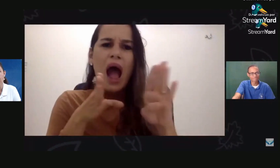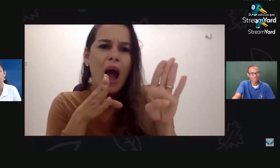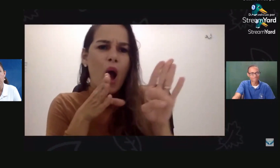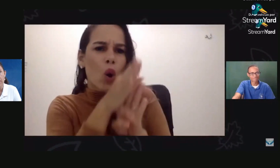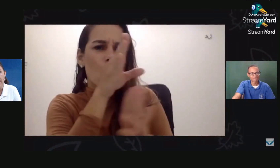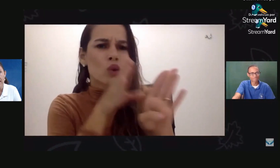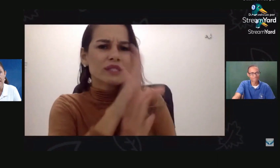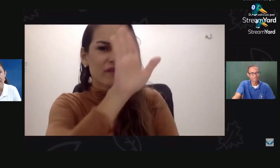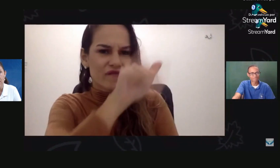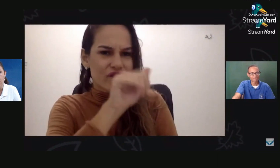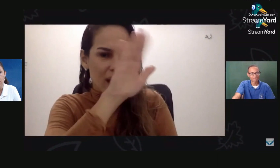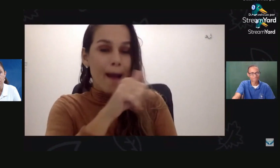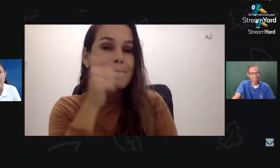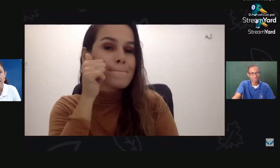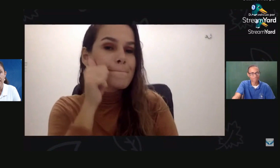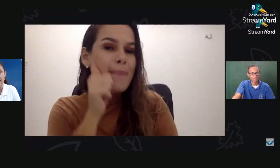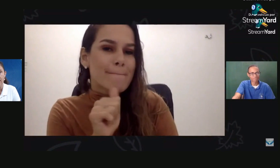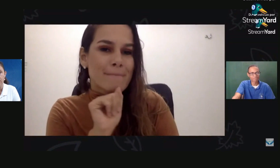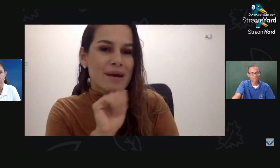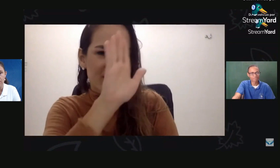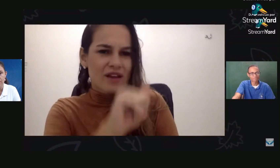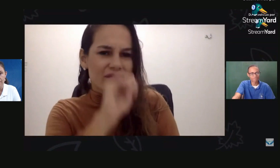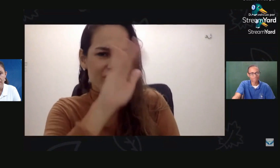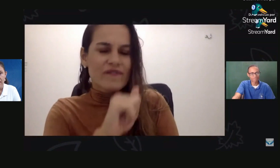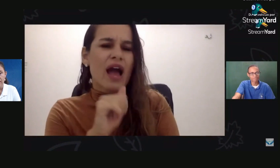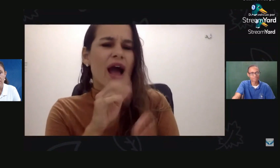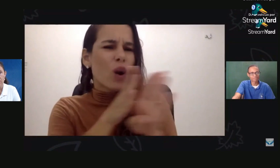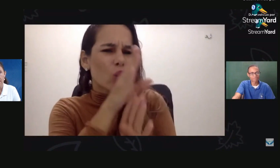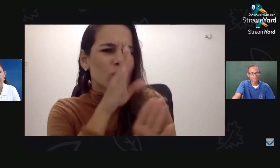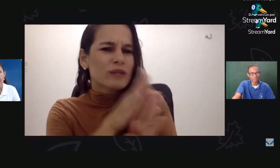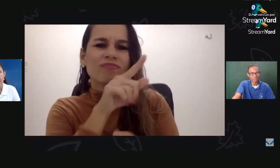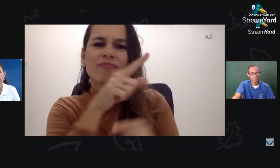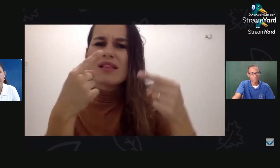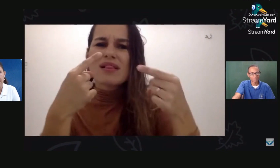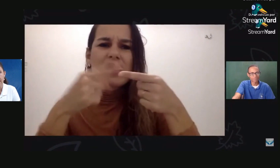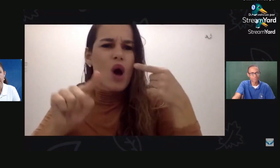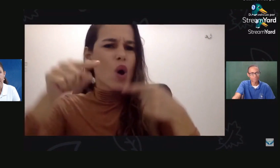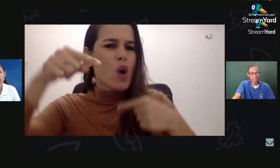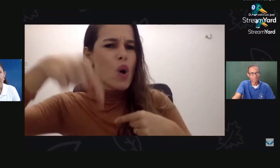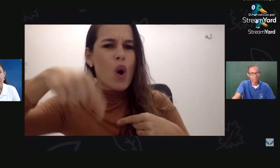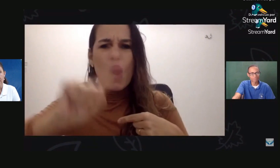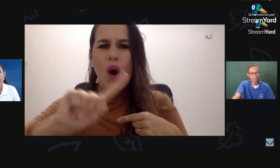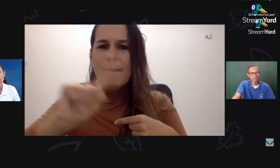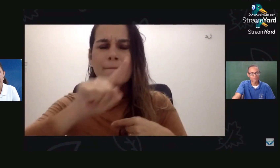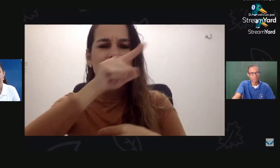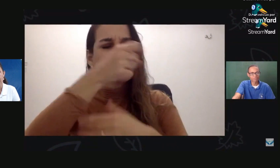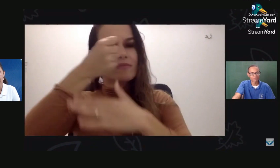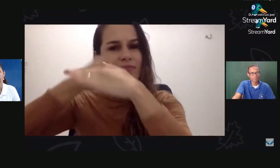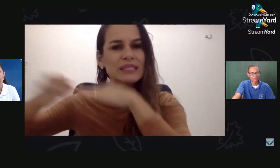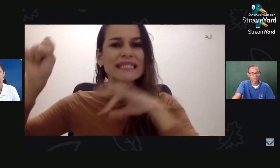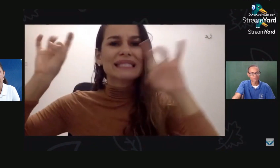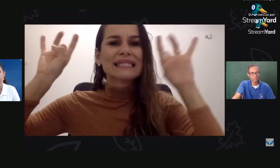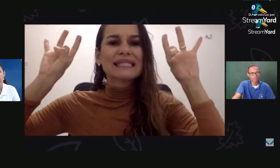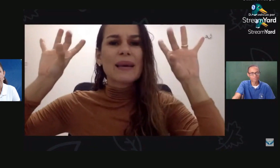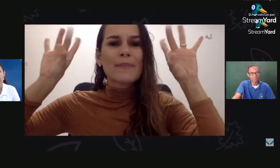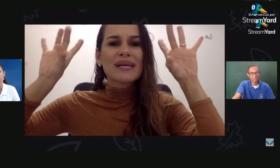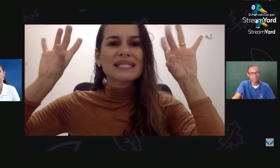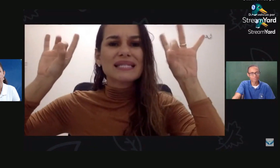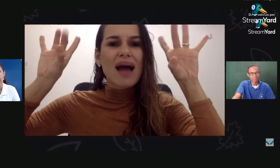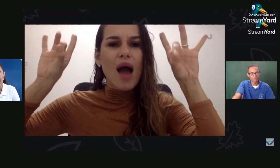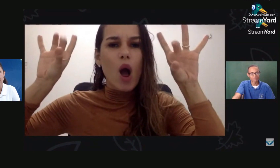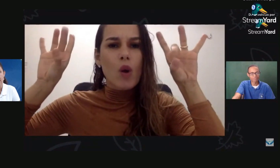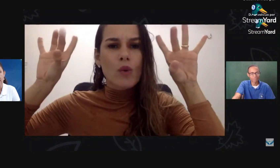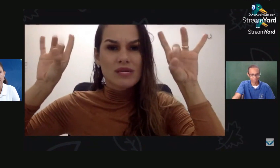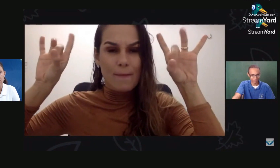que eu não poderia estar inclusa ali dentro. Então eles chamaram a minha mãe e não aceitaram que